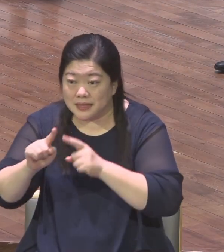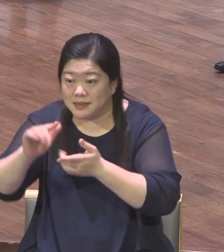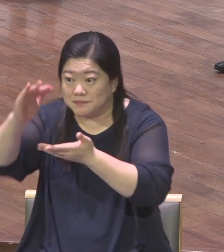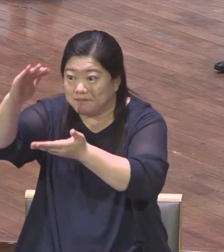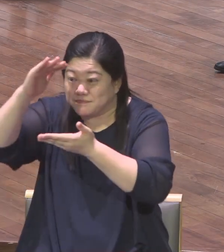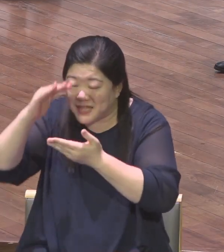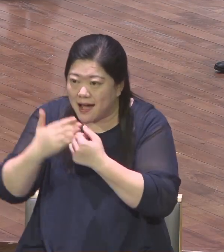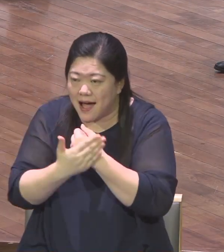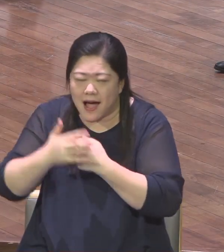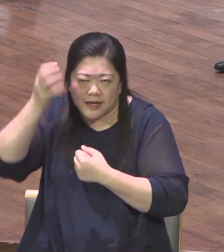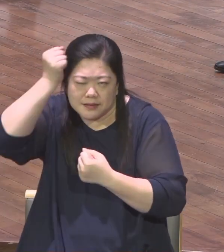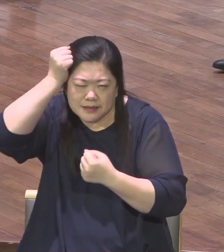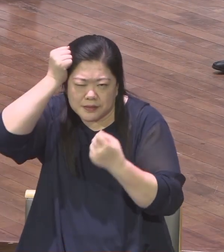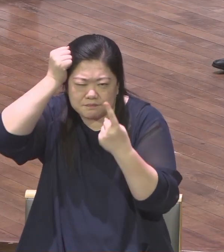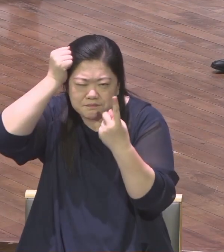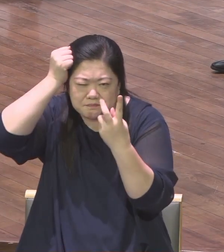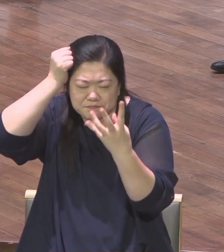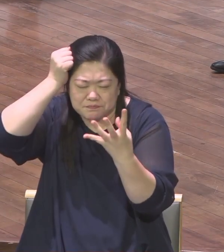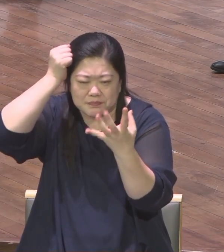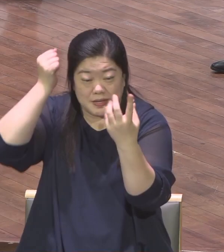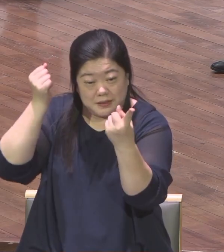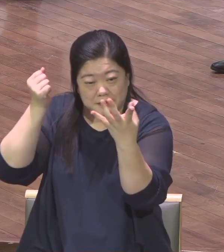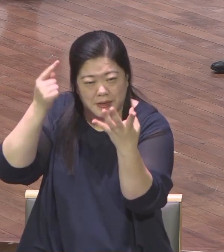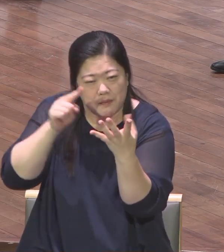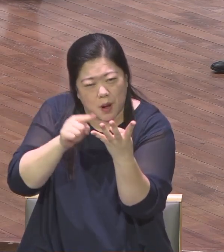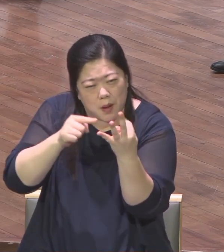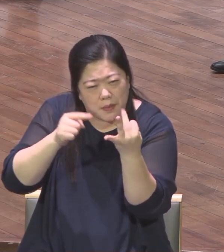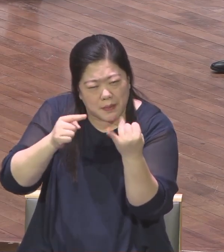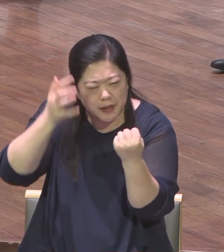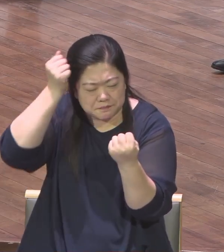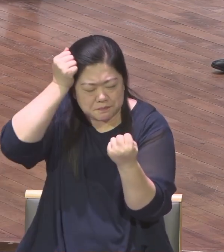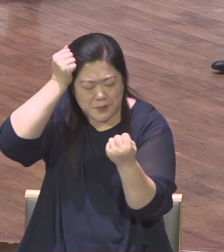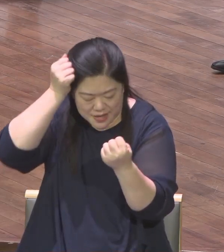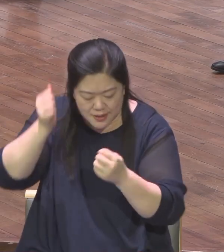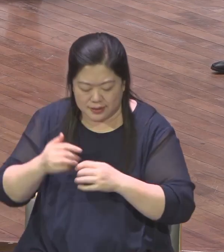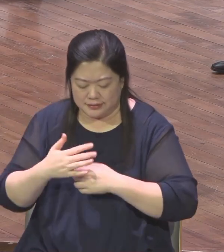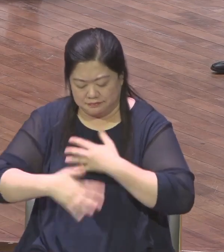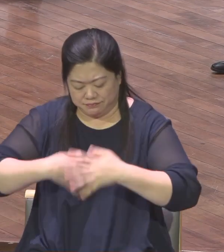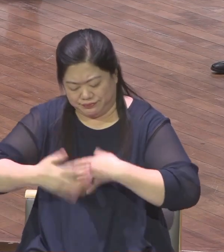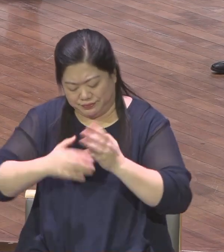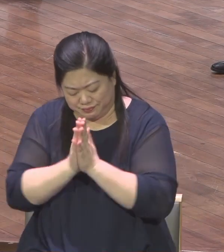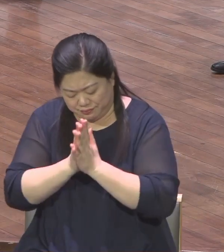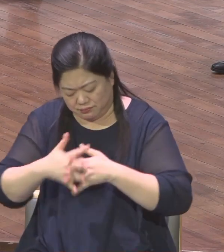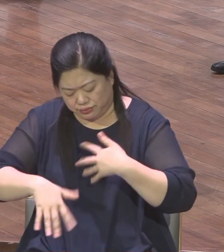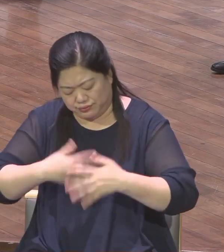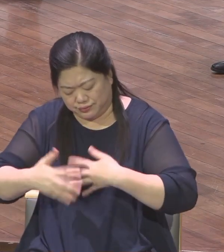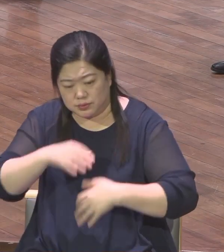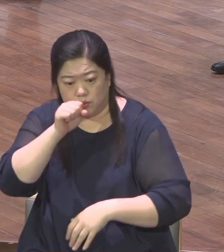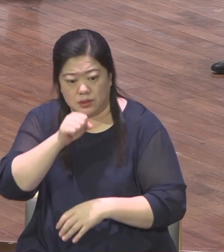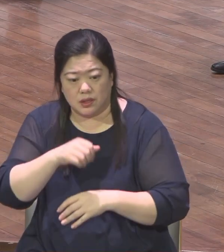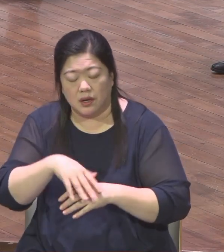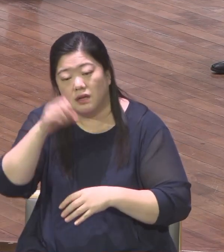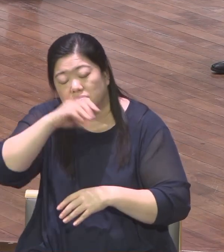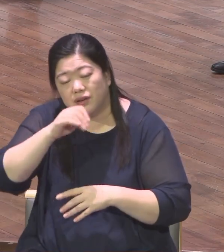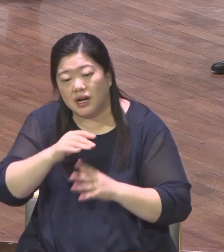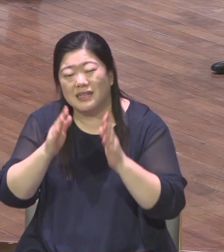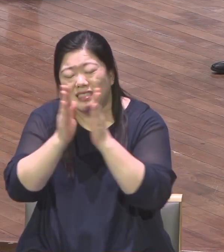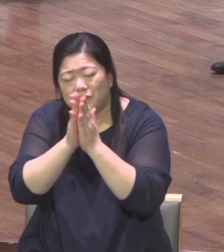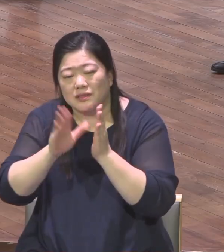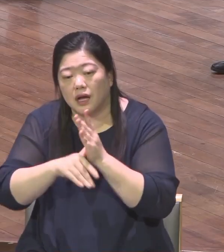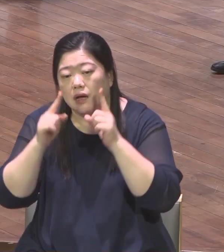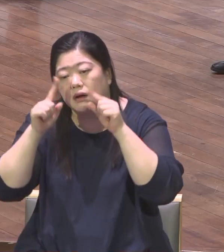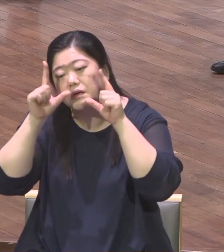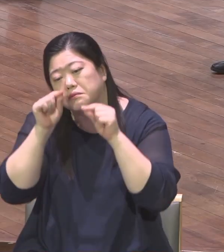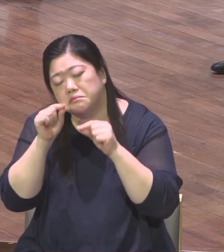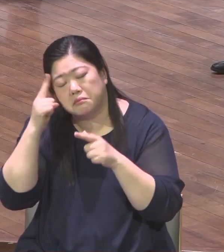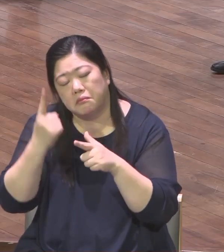성취되는 기도 응답되는 걸 체험해야 될 거 아니에요. 언제까지 실패한 상태로, 언제까지 미지근한 상태로, 언제까지 증거 없는 상태로,